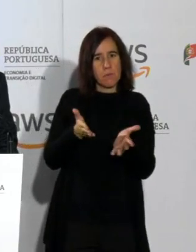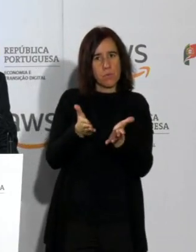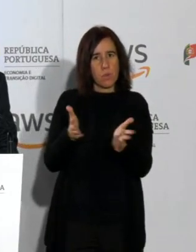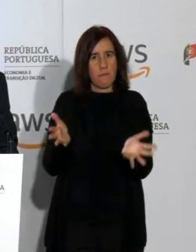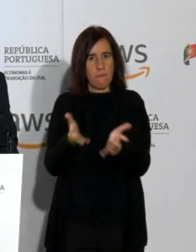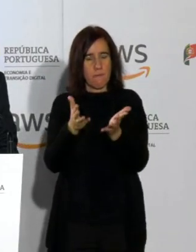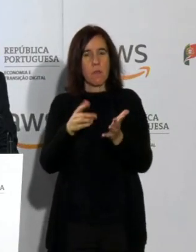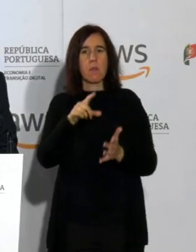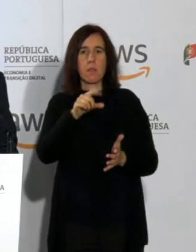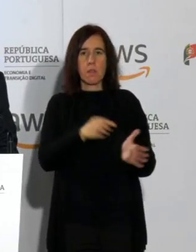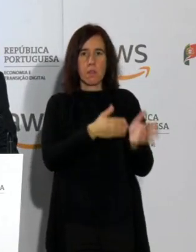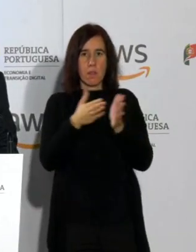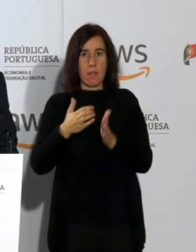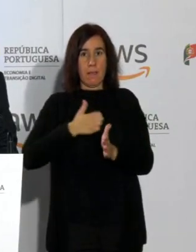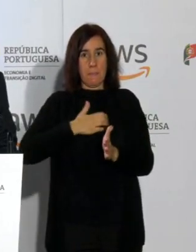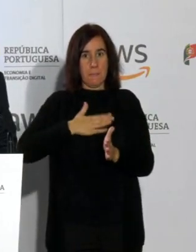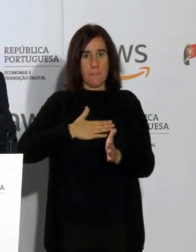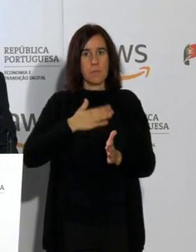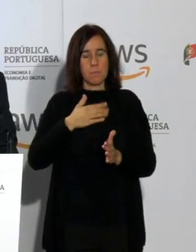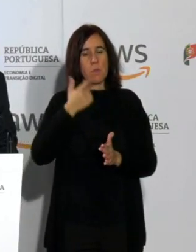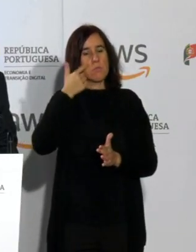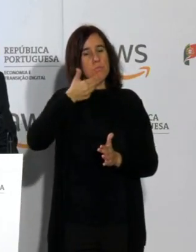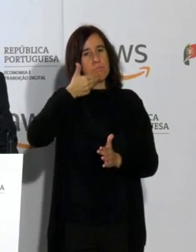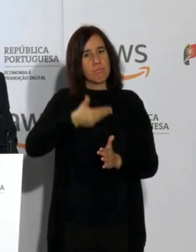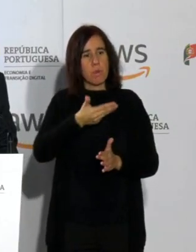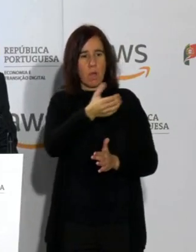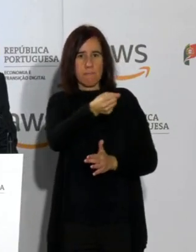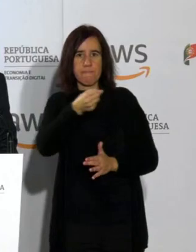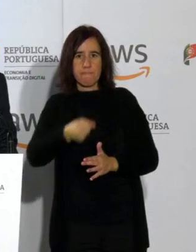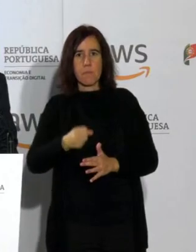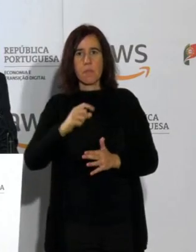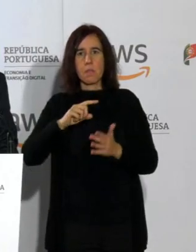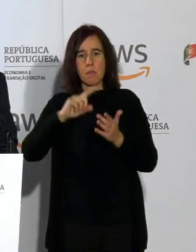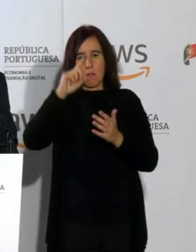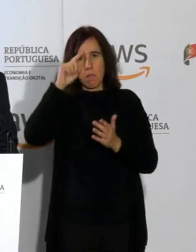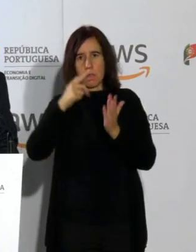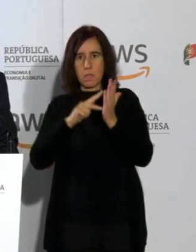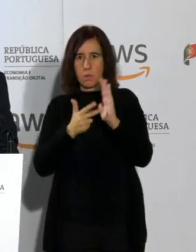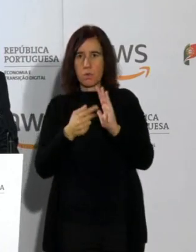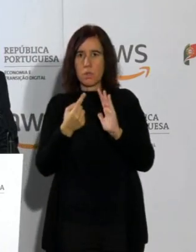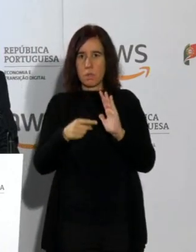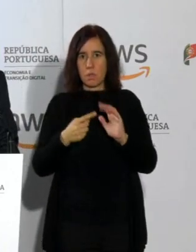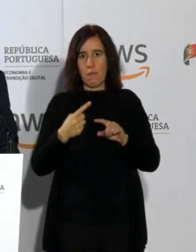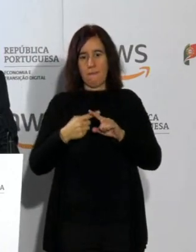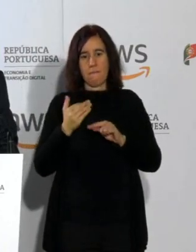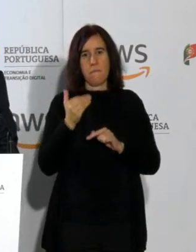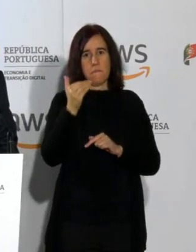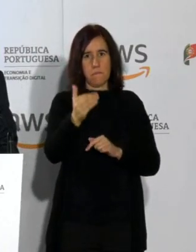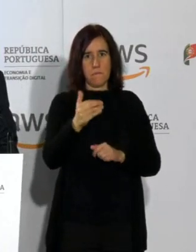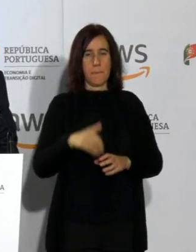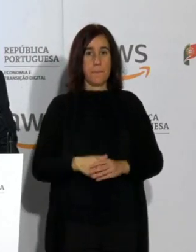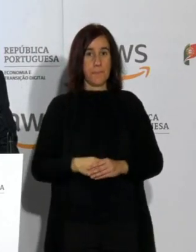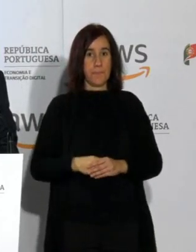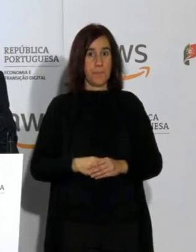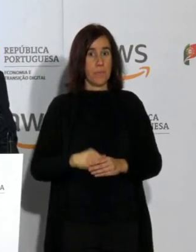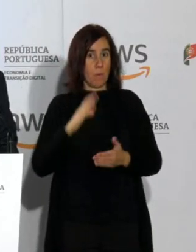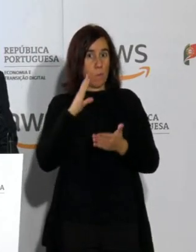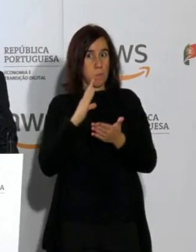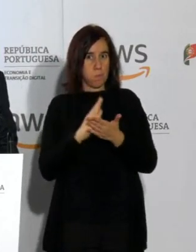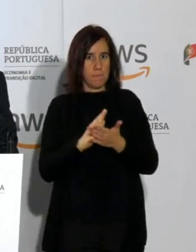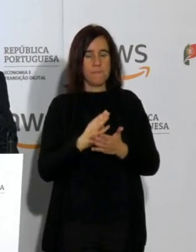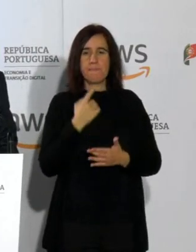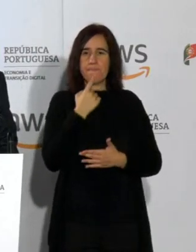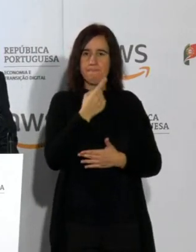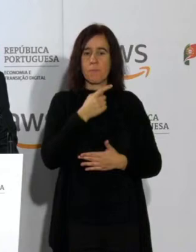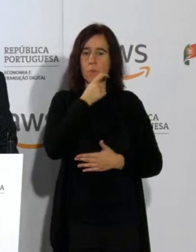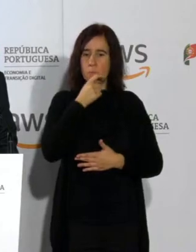também permitirão que as empresas tenham acesso a especialistas com conhecimentos tecnológicos avançados. Assim, reforçamos o